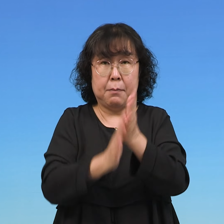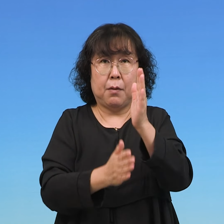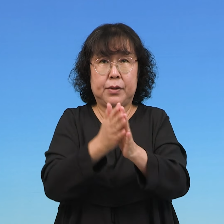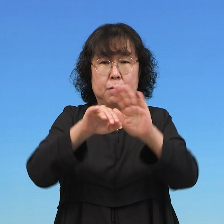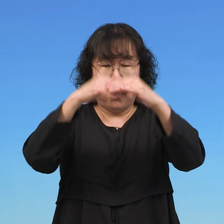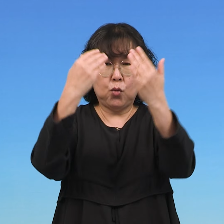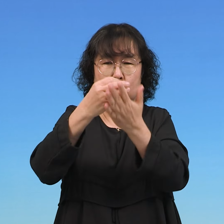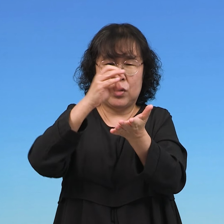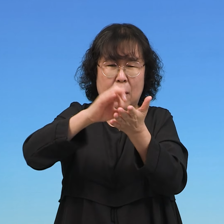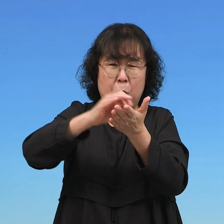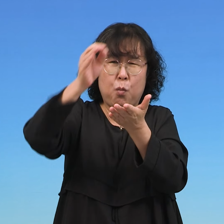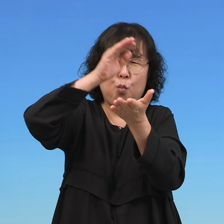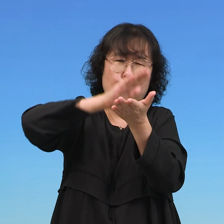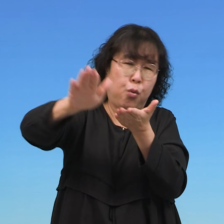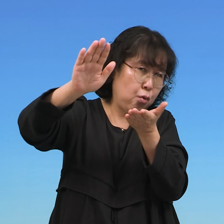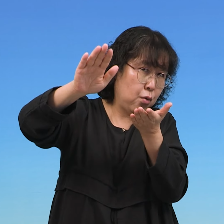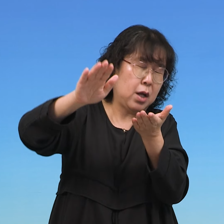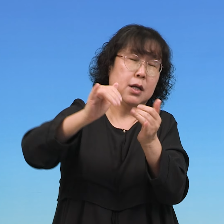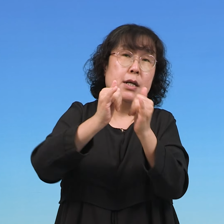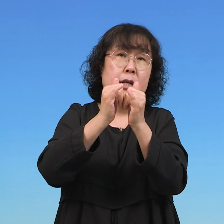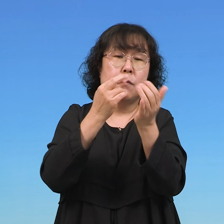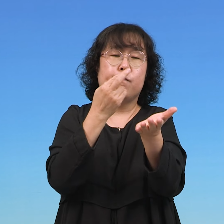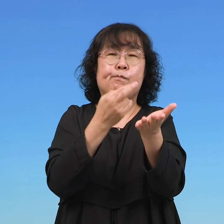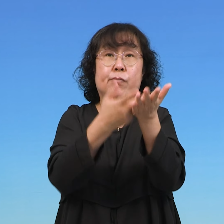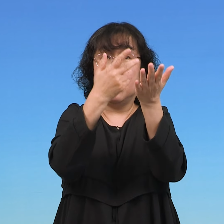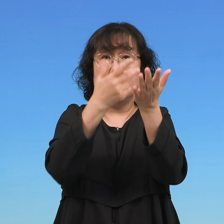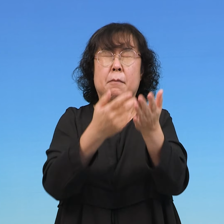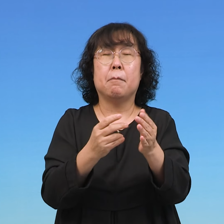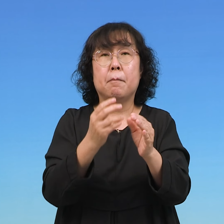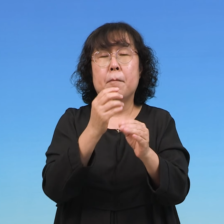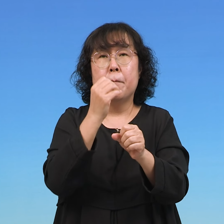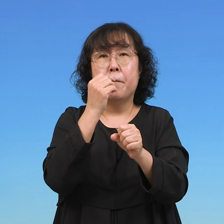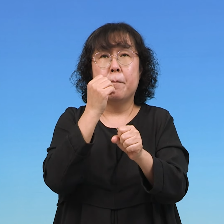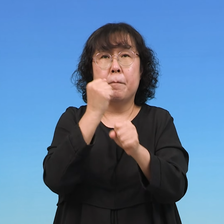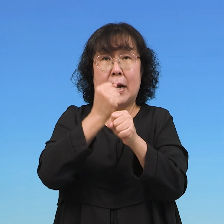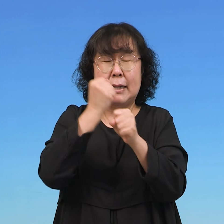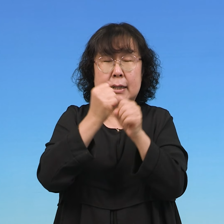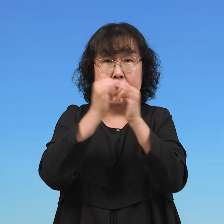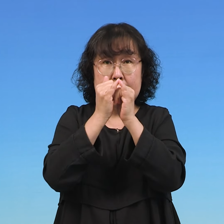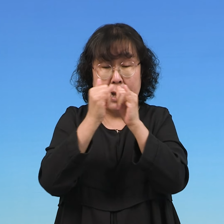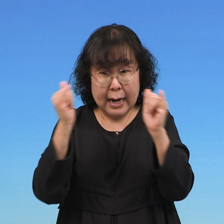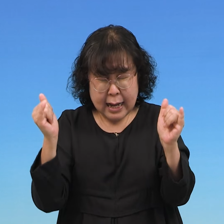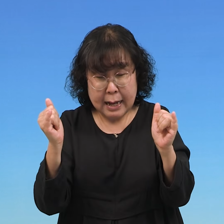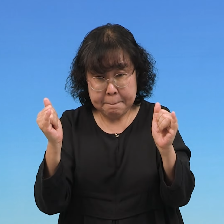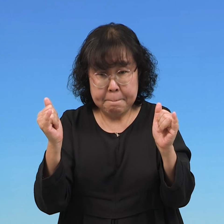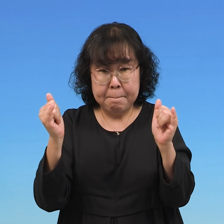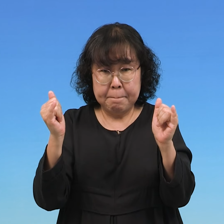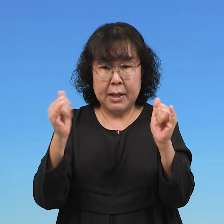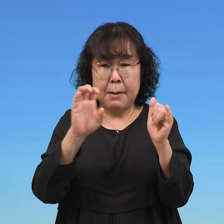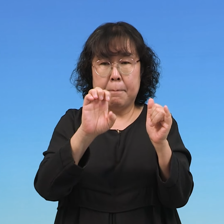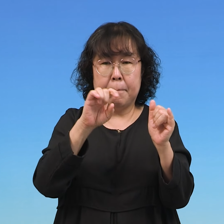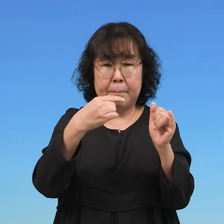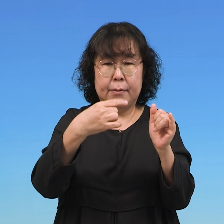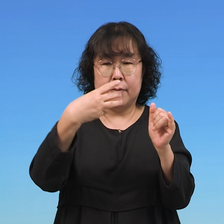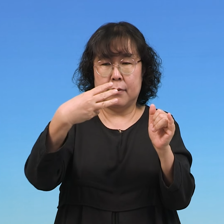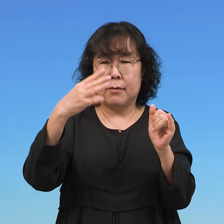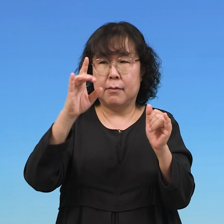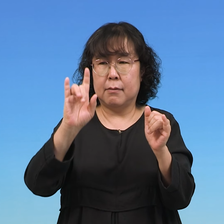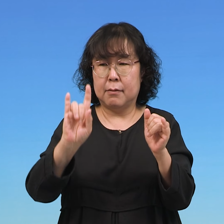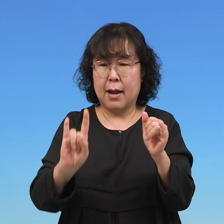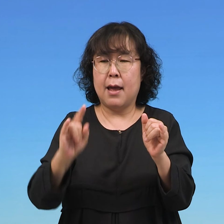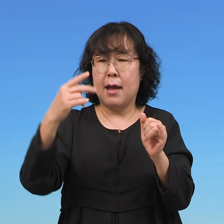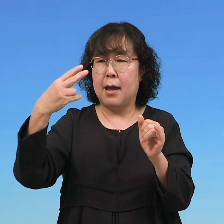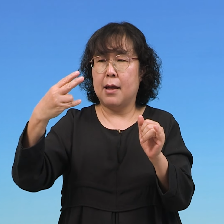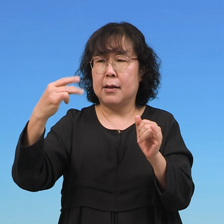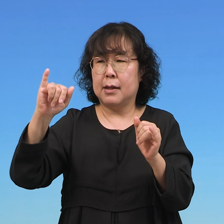남김없이 다 써버리는, 이게 프레디글이에요. 그리고 우리말로 이거를 탕부 하나님 이렇게 정했는데요,